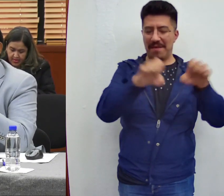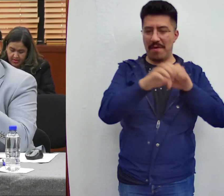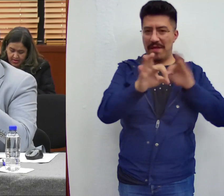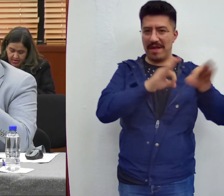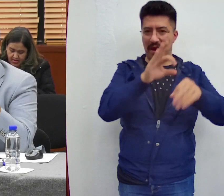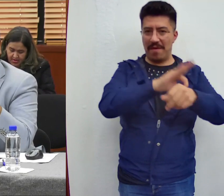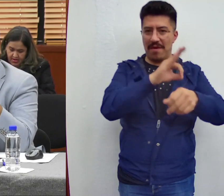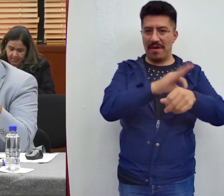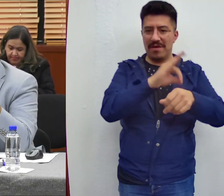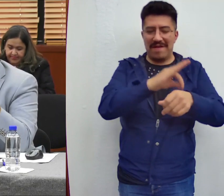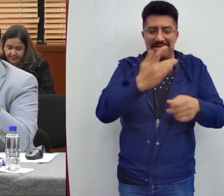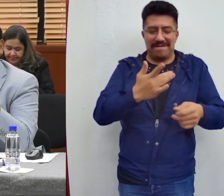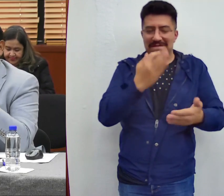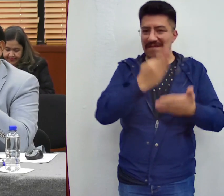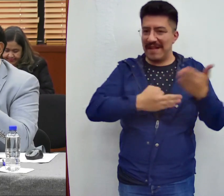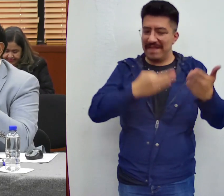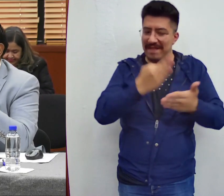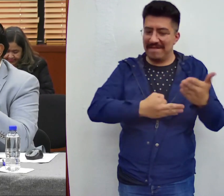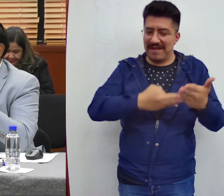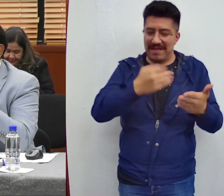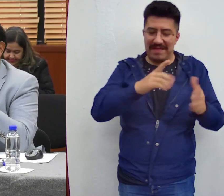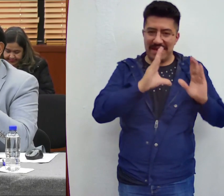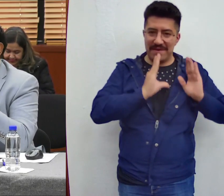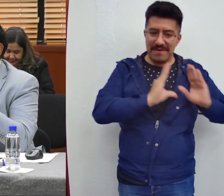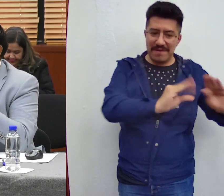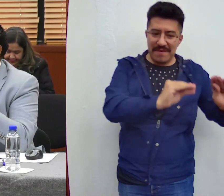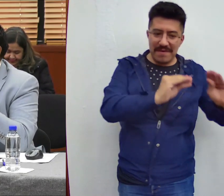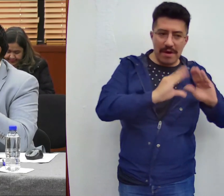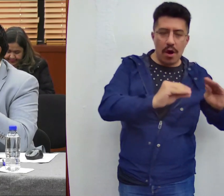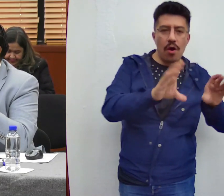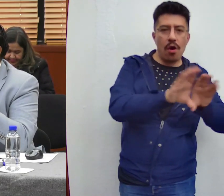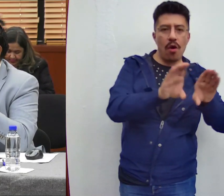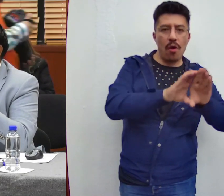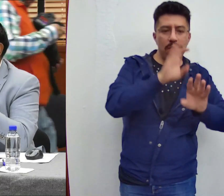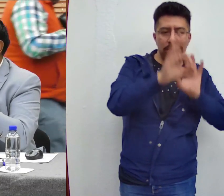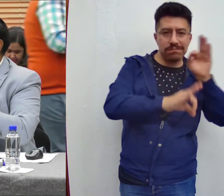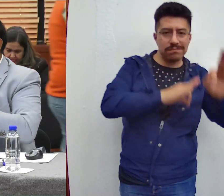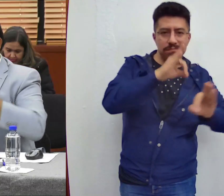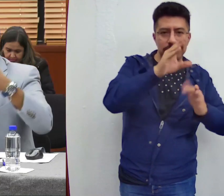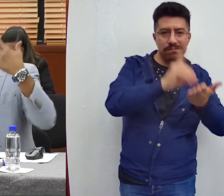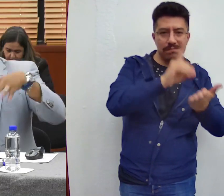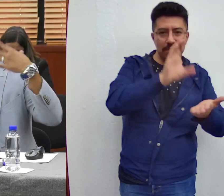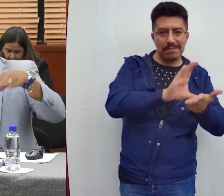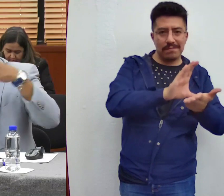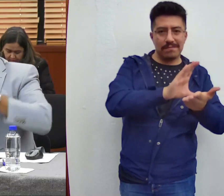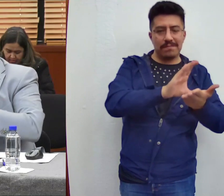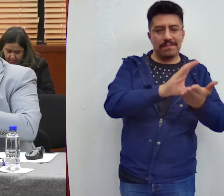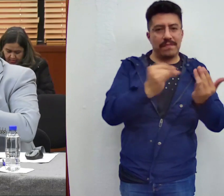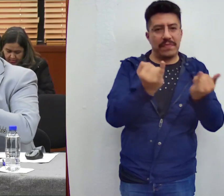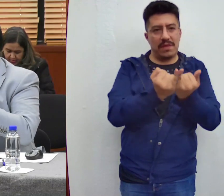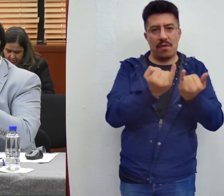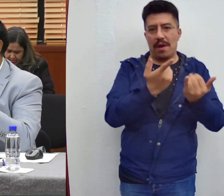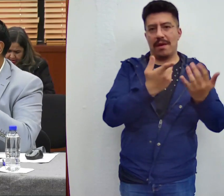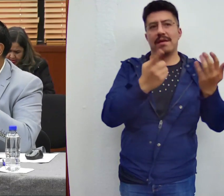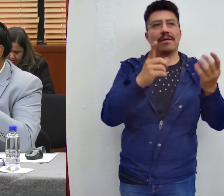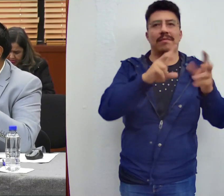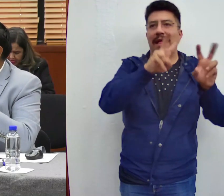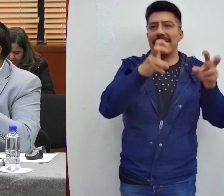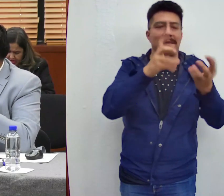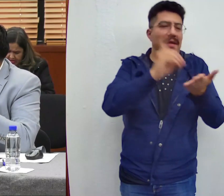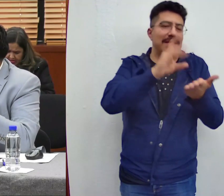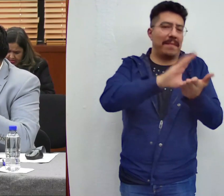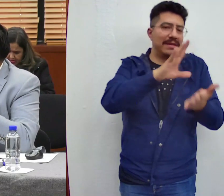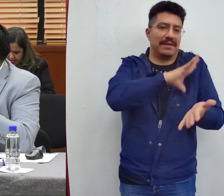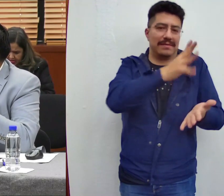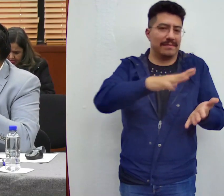ni sensibilizado respecto al trato hacia las personas con discapacidad y al tema mismo de las personas con discapacidad. A